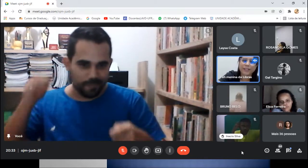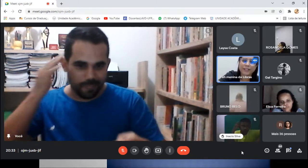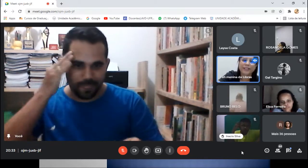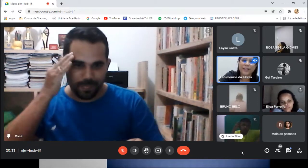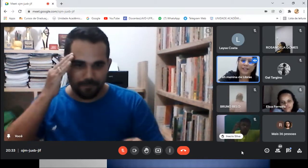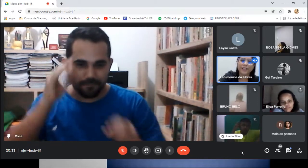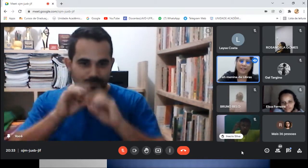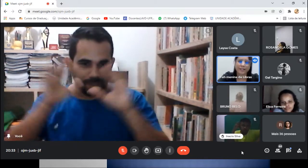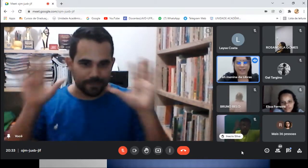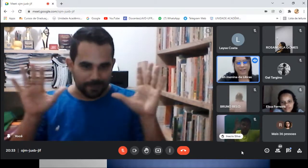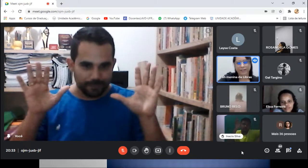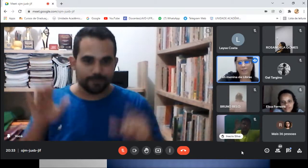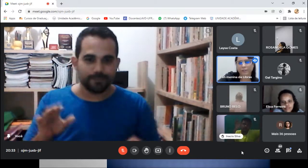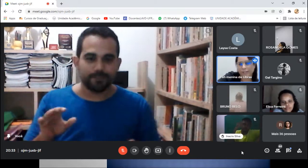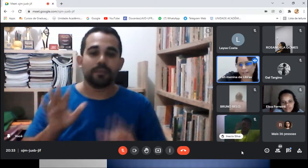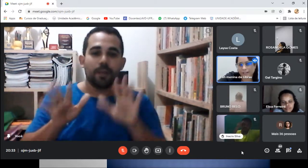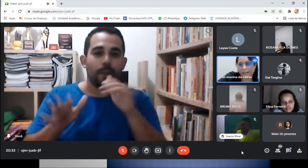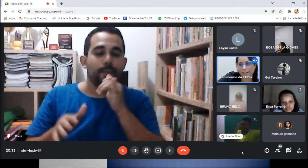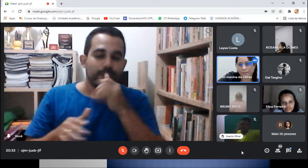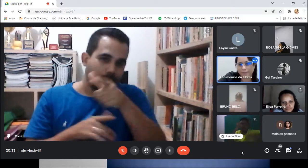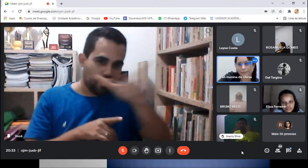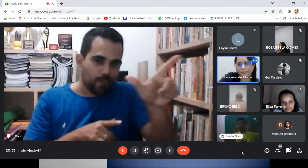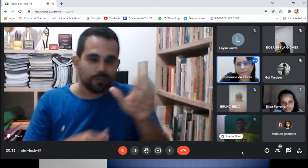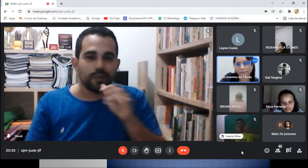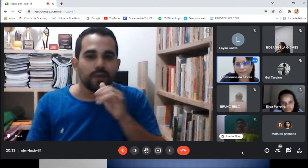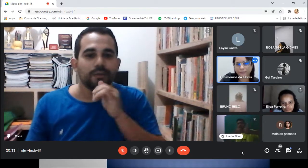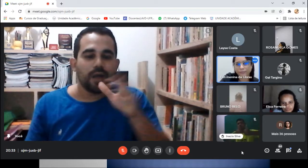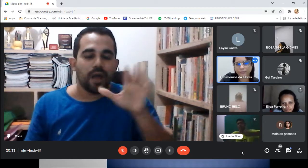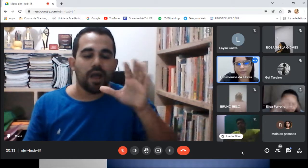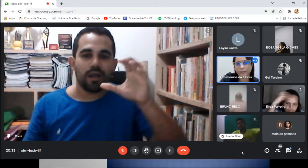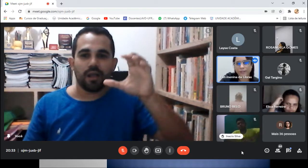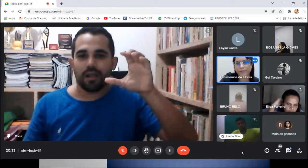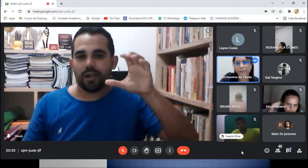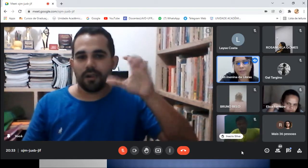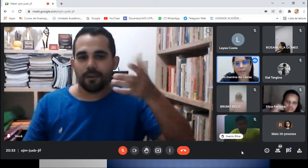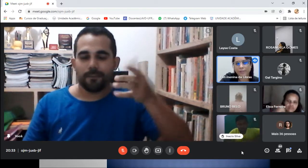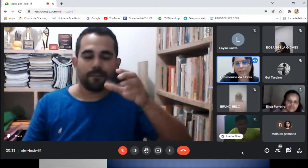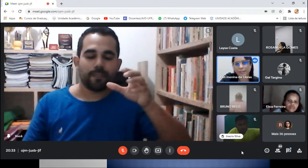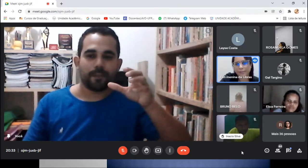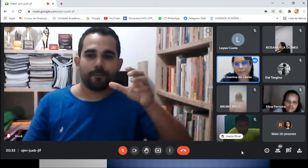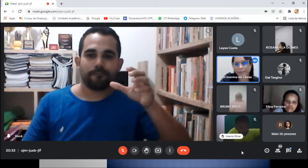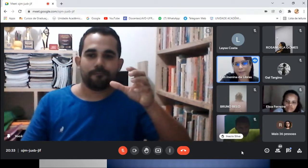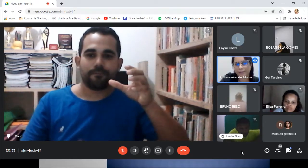que, que ocorrem esse caso. Vou mostrar outro exemplo também.